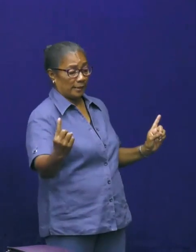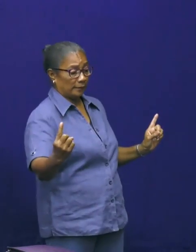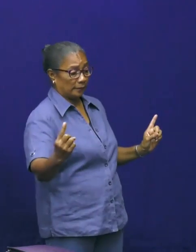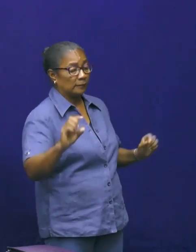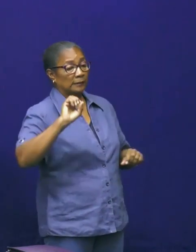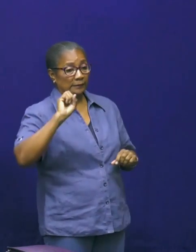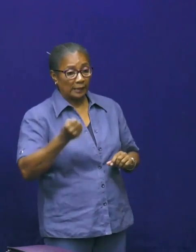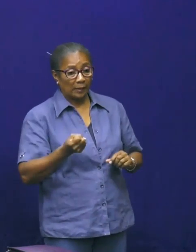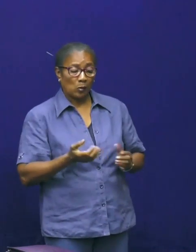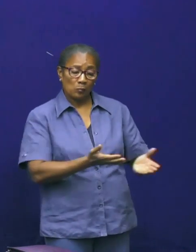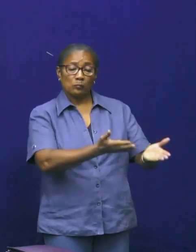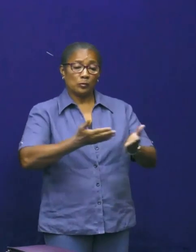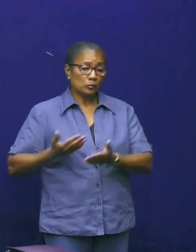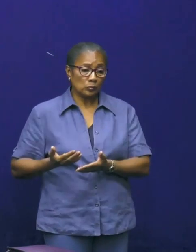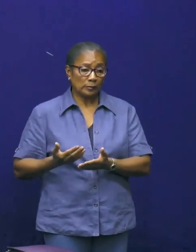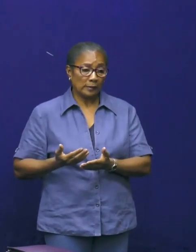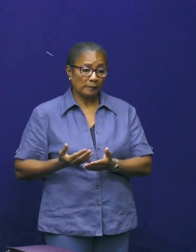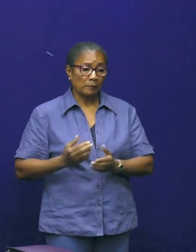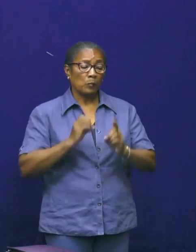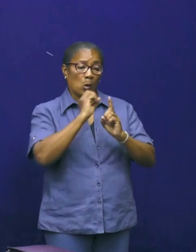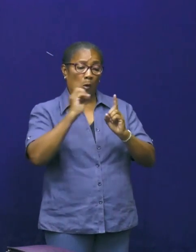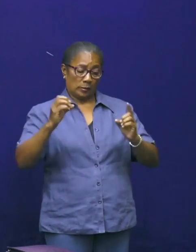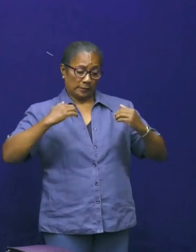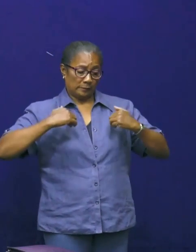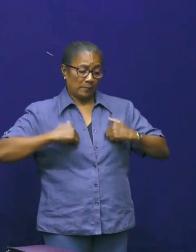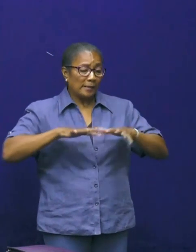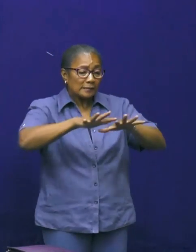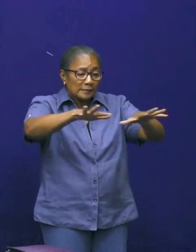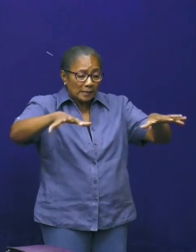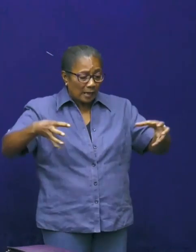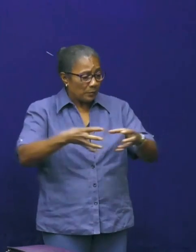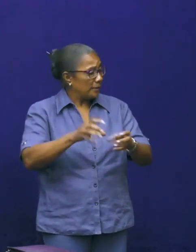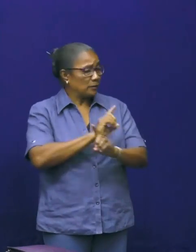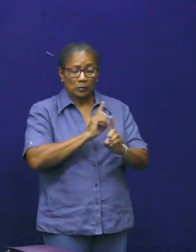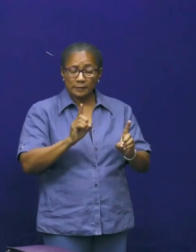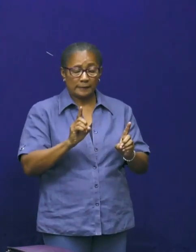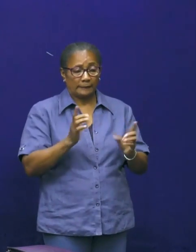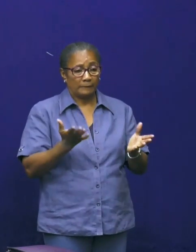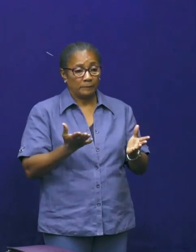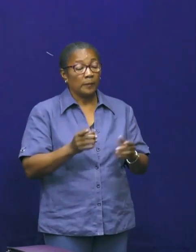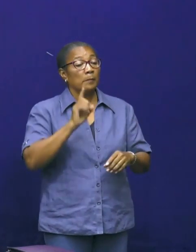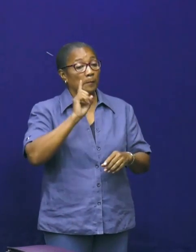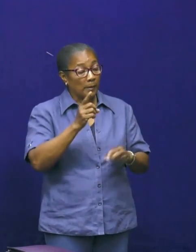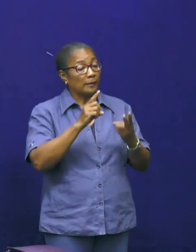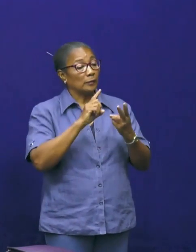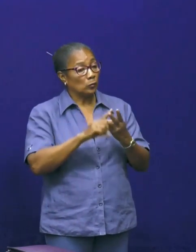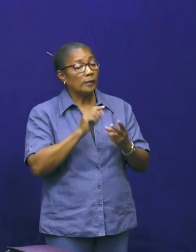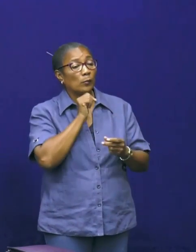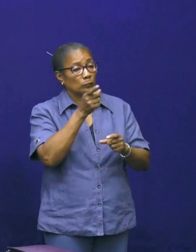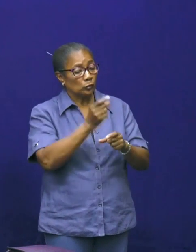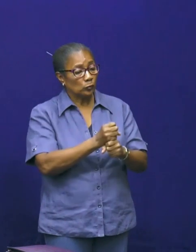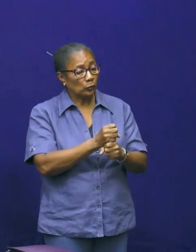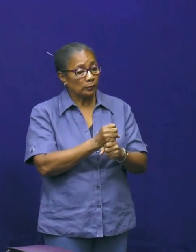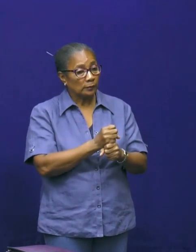Daarvoor bezoekt u geen honderd mensen of honderdtal mensen bij inkomsten. Maar het tweede dat u moet doen,